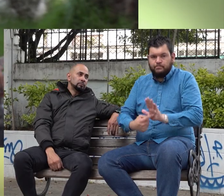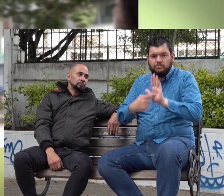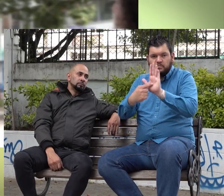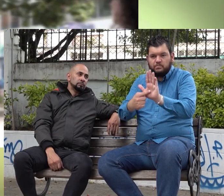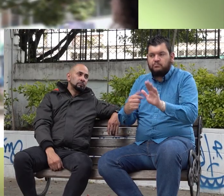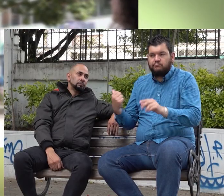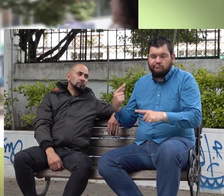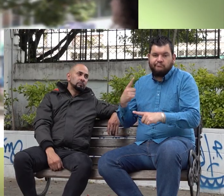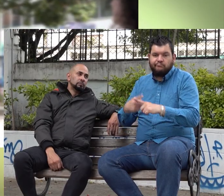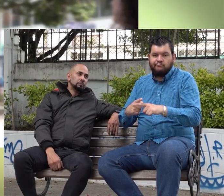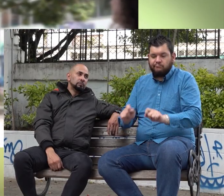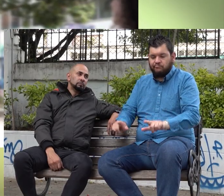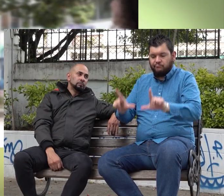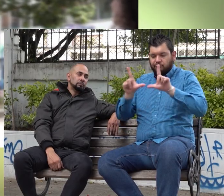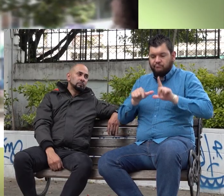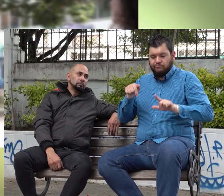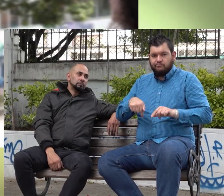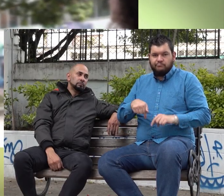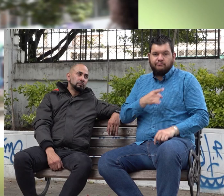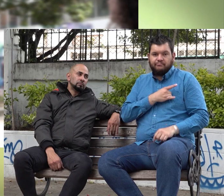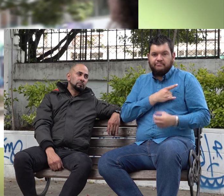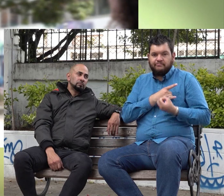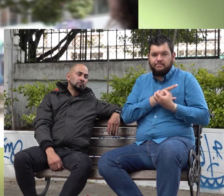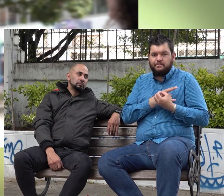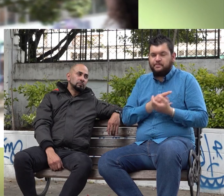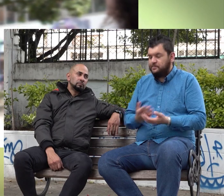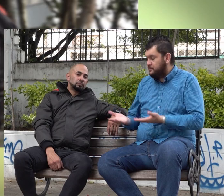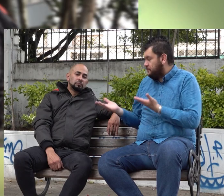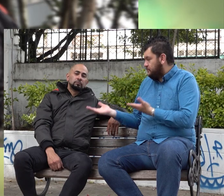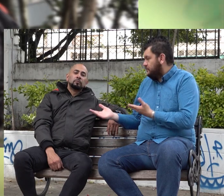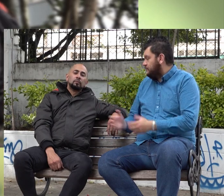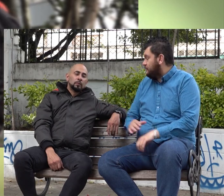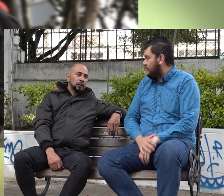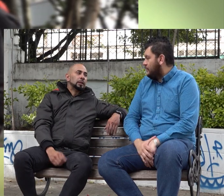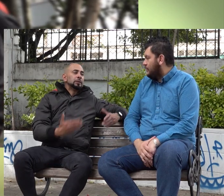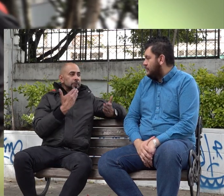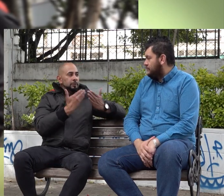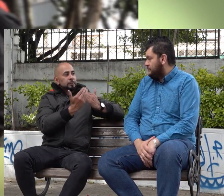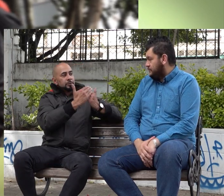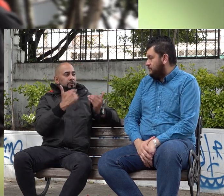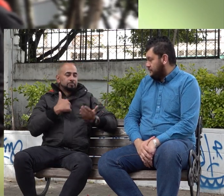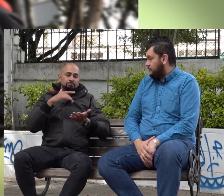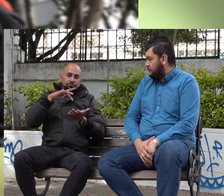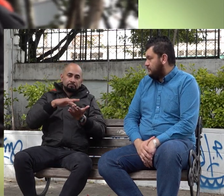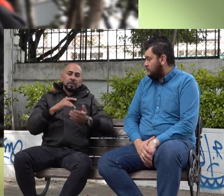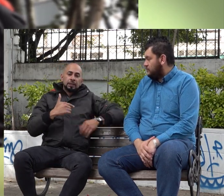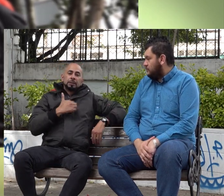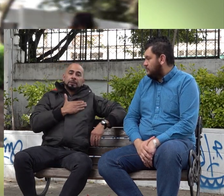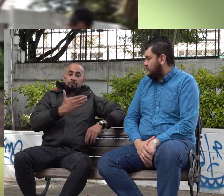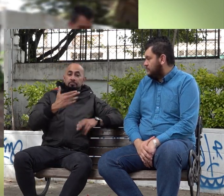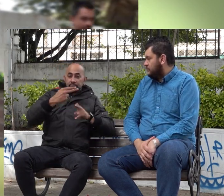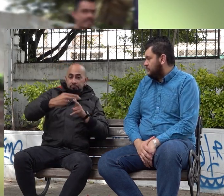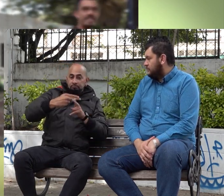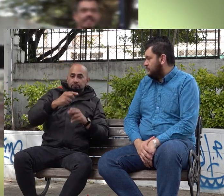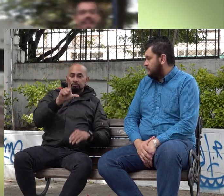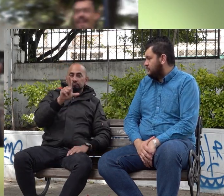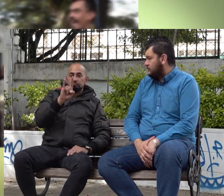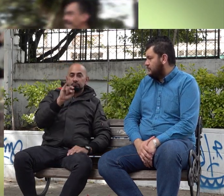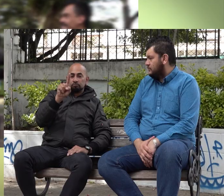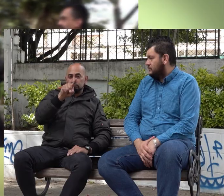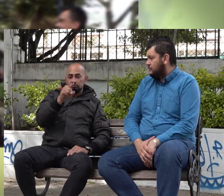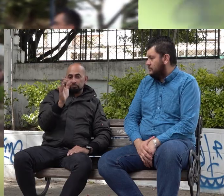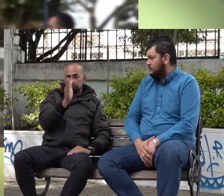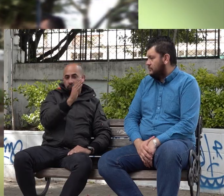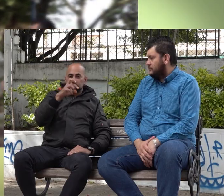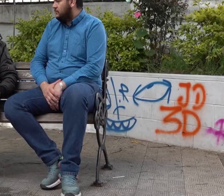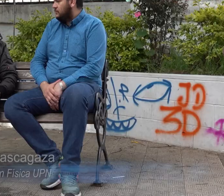El día de hoy les voy a presentar a un egresado de la Universidad Pedagógica Nacional. Gracias por la invitación. Mucho